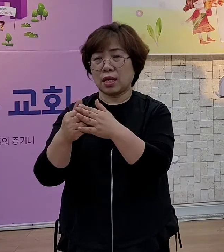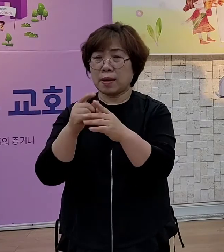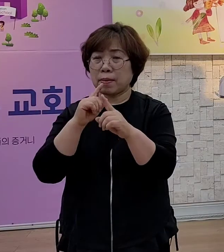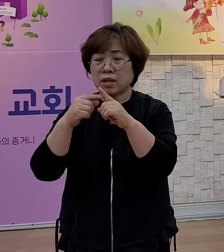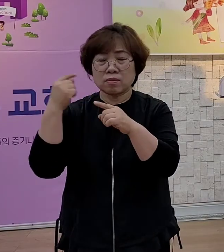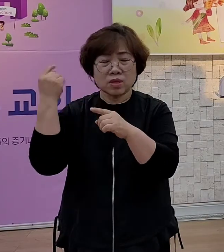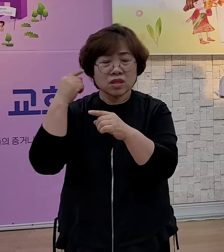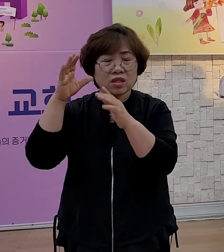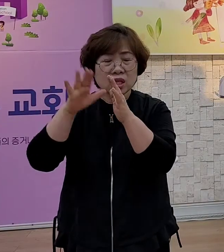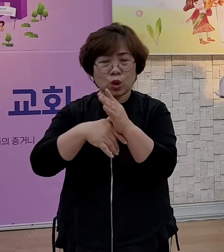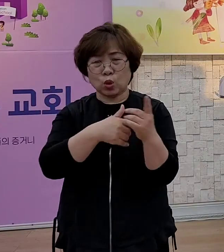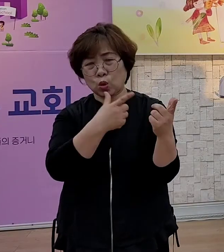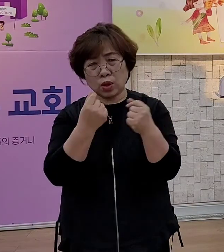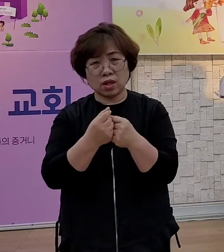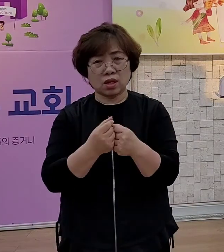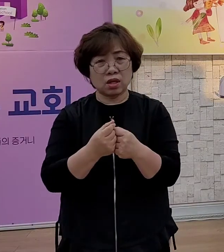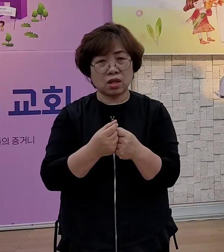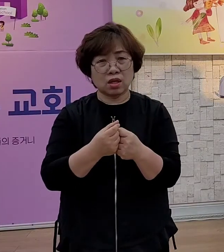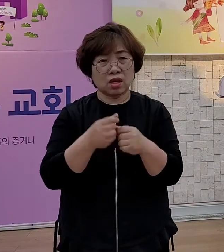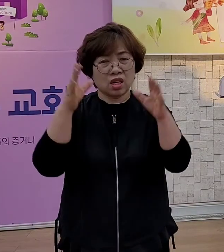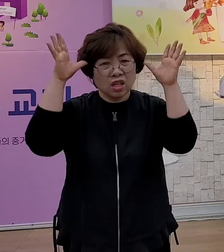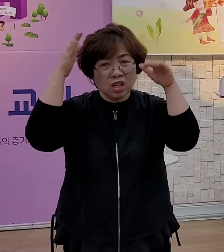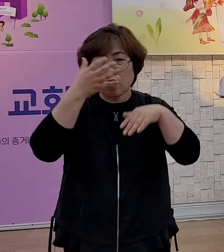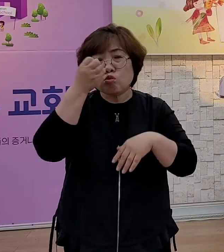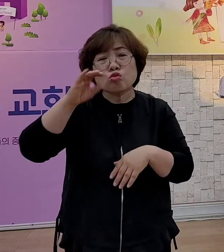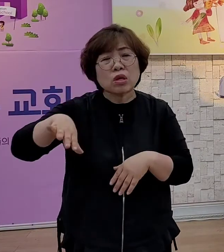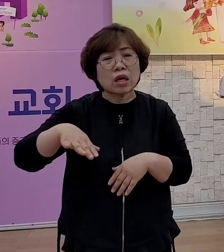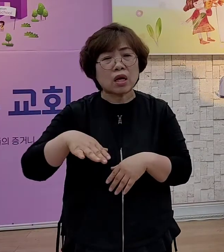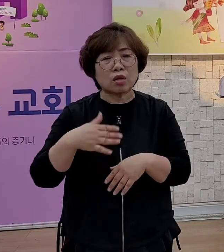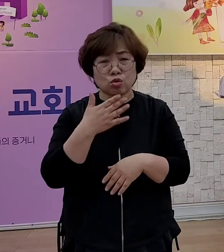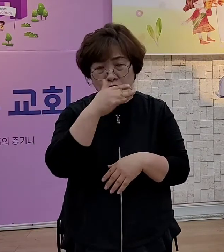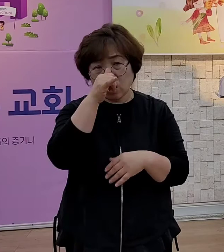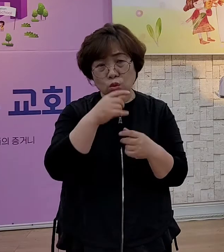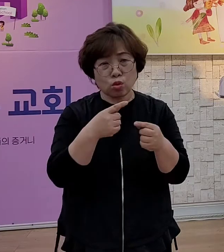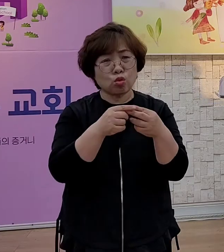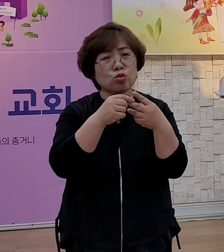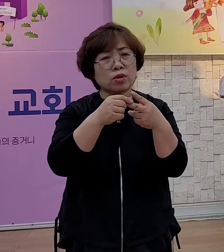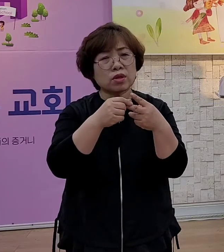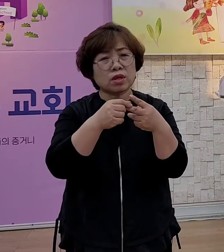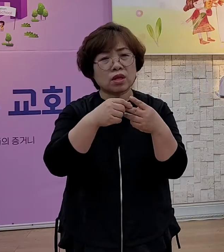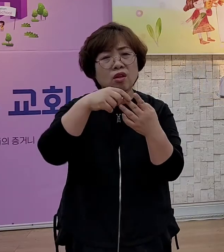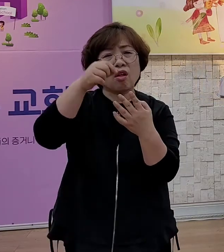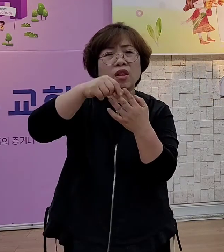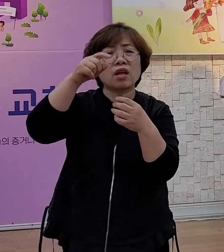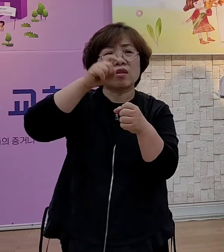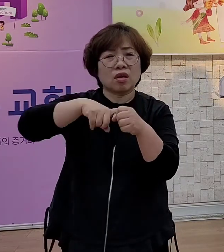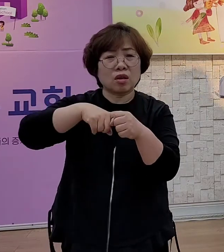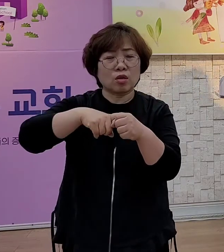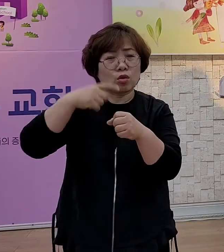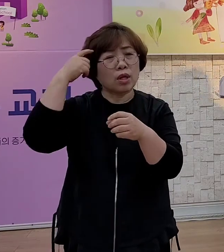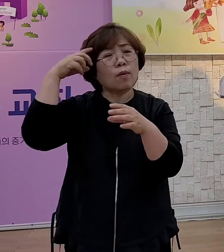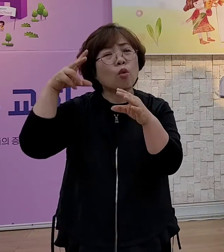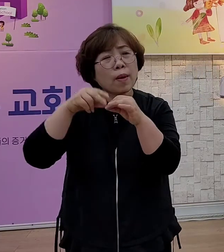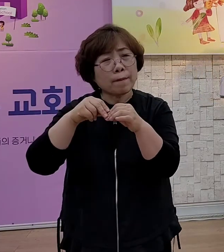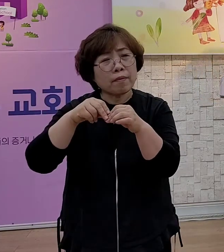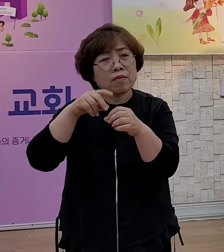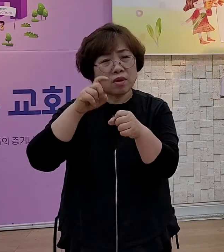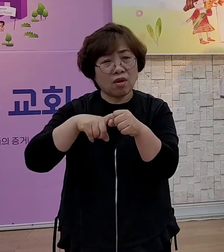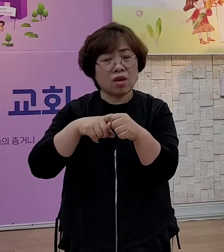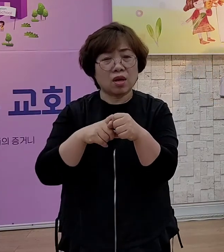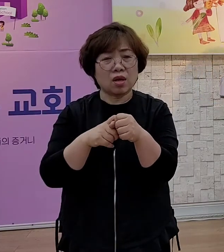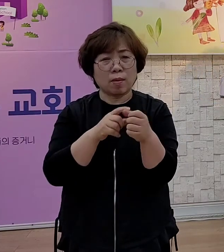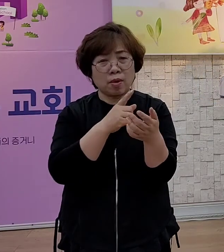있었죠. 그리고 뭐 선택적 경청도 있었죠. 그리고 이렇게 공감적 경청도 있었잖아요.